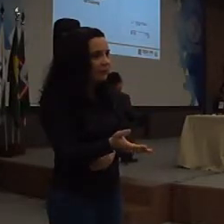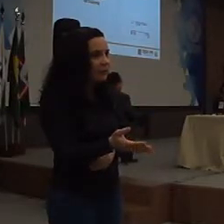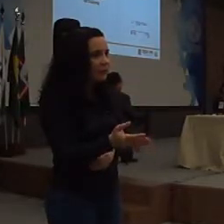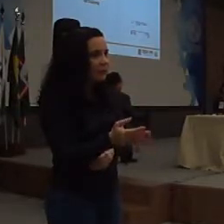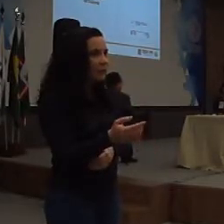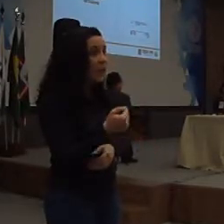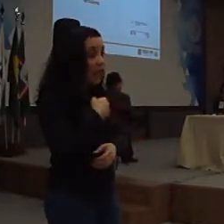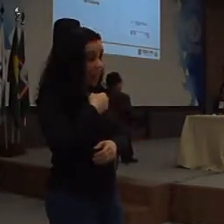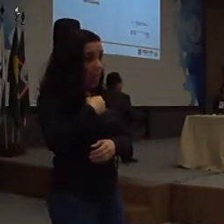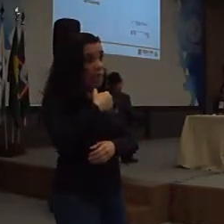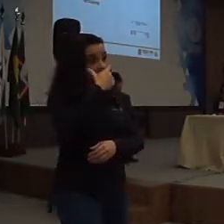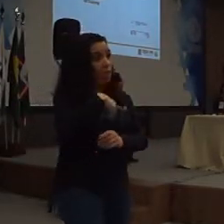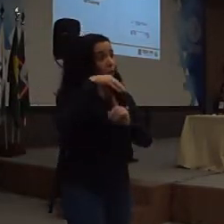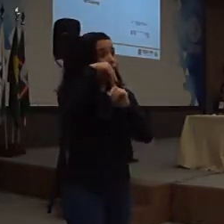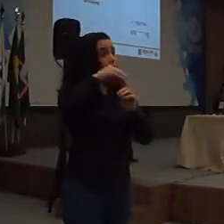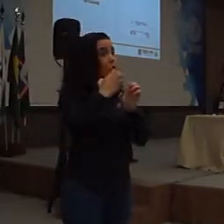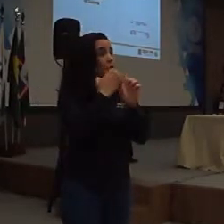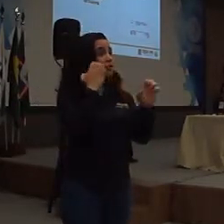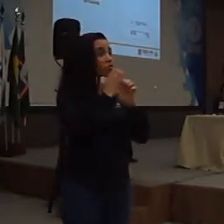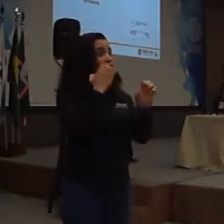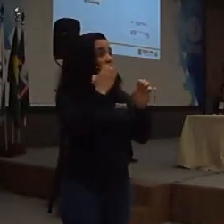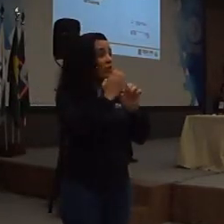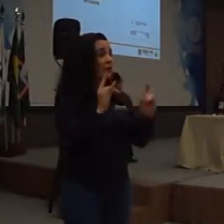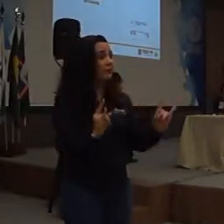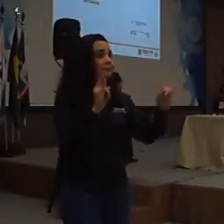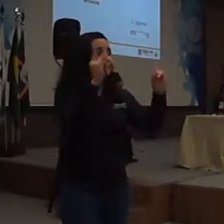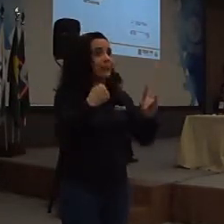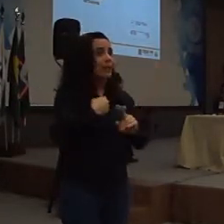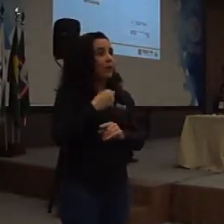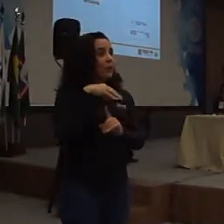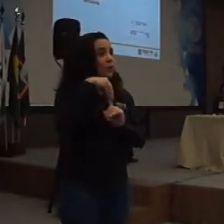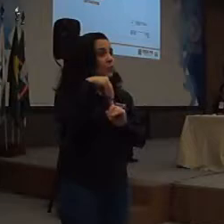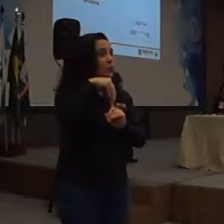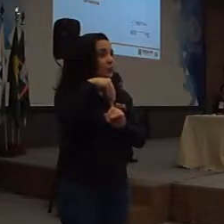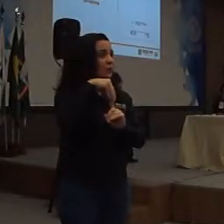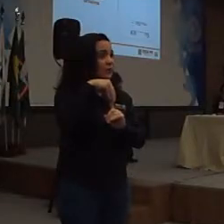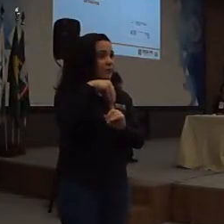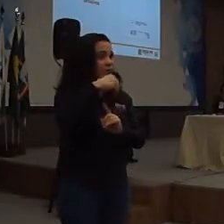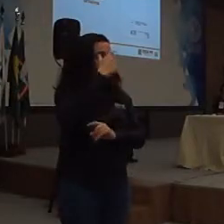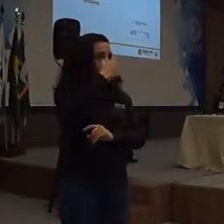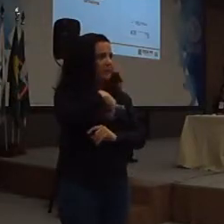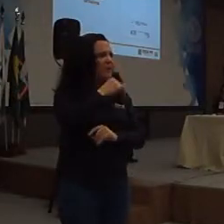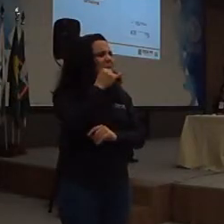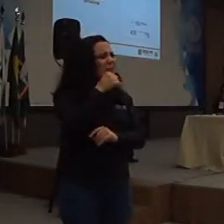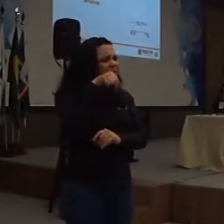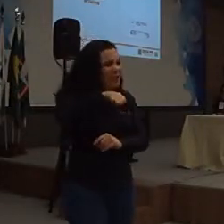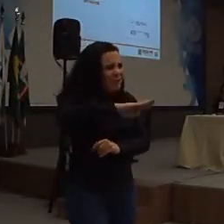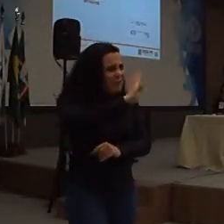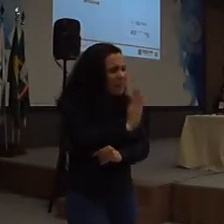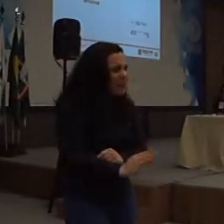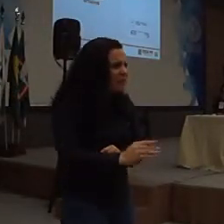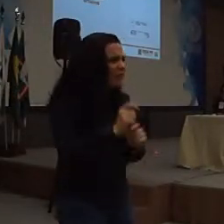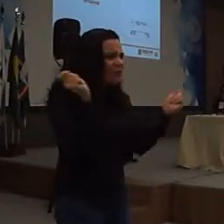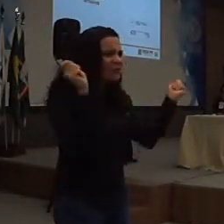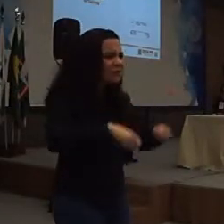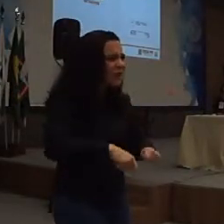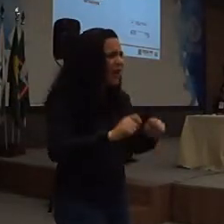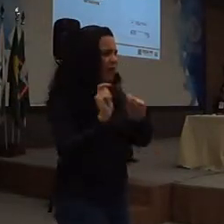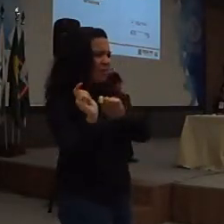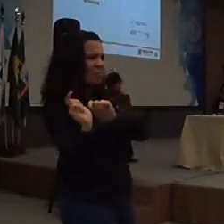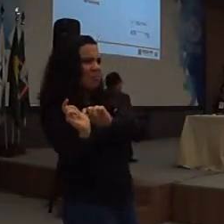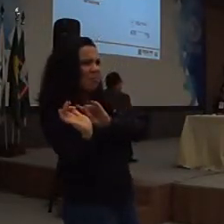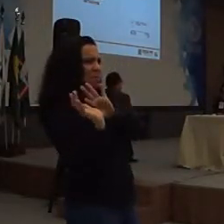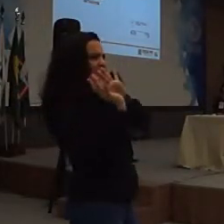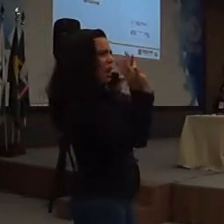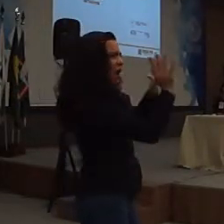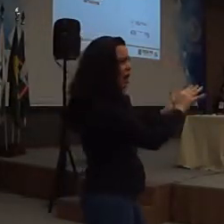civil, que era eu. Então, assim, será que o Brasil inteiro não tem engenheiro civil suficiente para participar de uma reformulação de